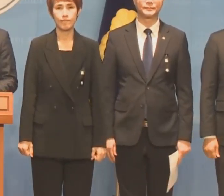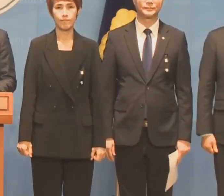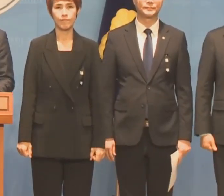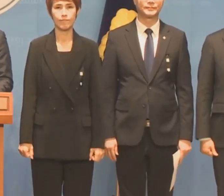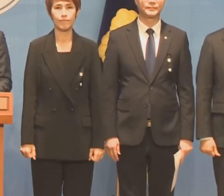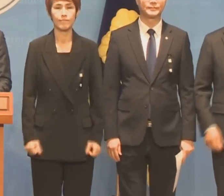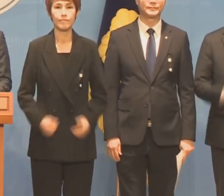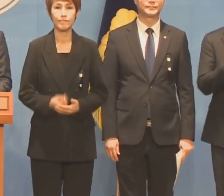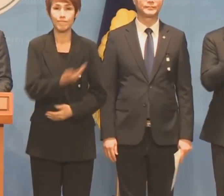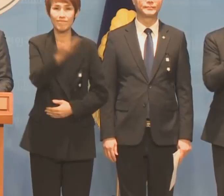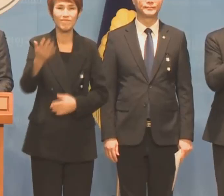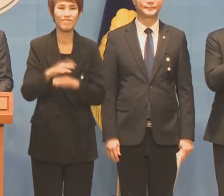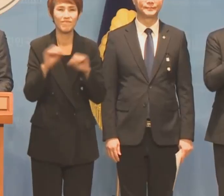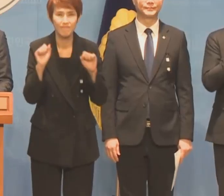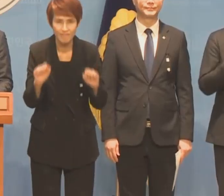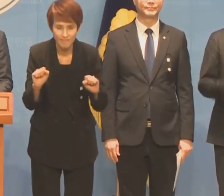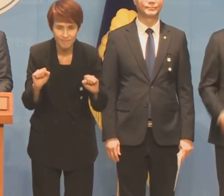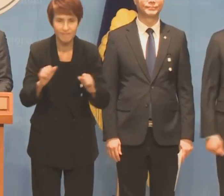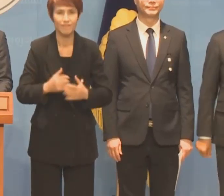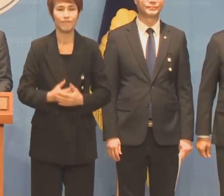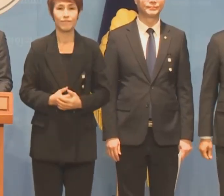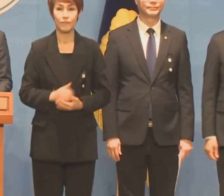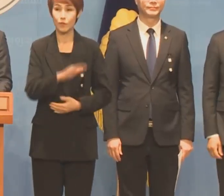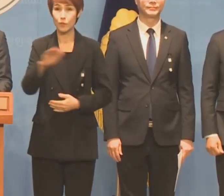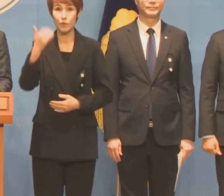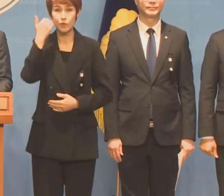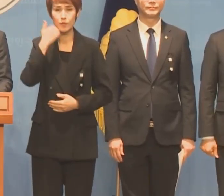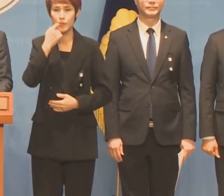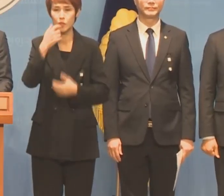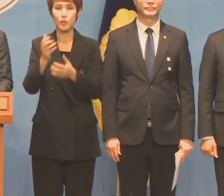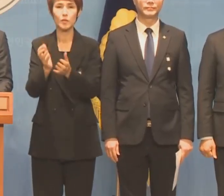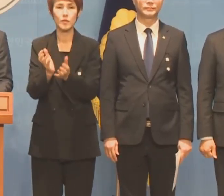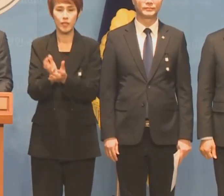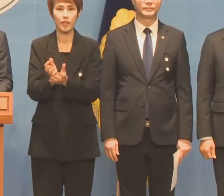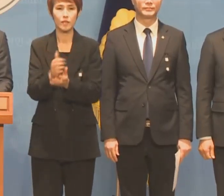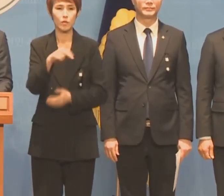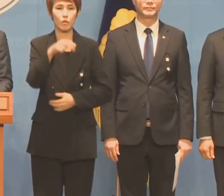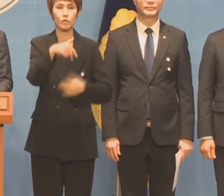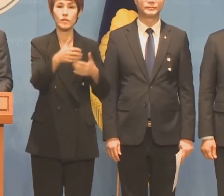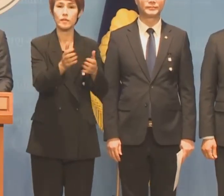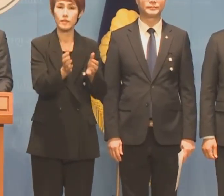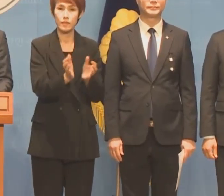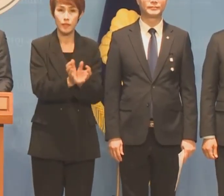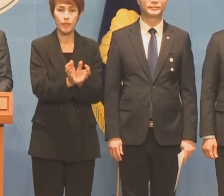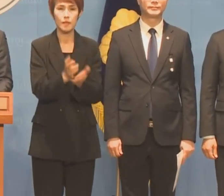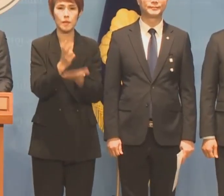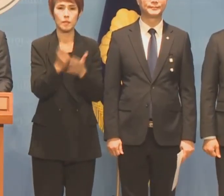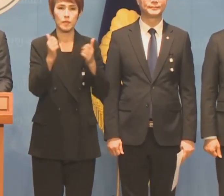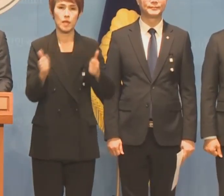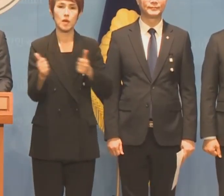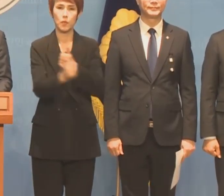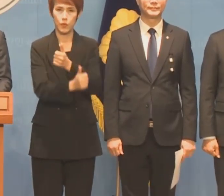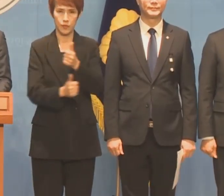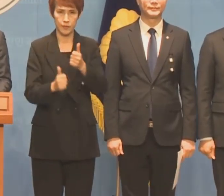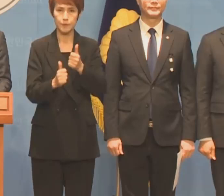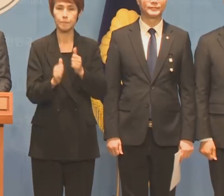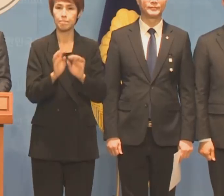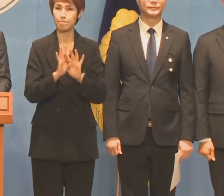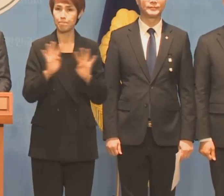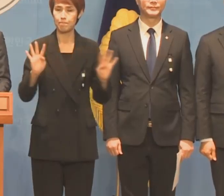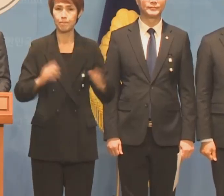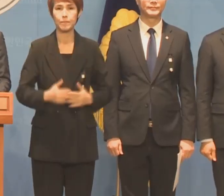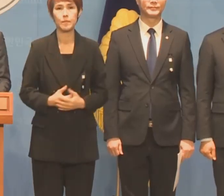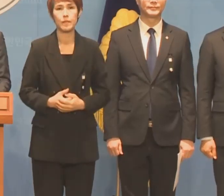네, 언론인 여러분 안녕하십니까? 저희는 더불어민주당 그리고 조국혁신당 법제사법위원회 위원들입니다.